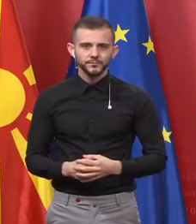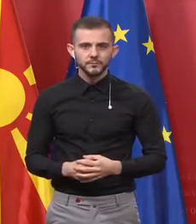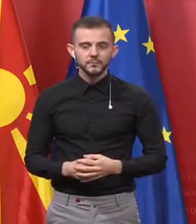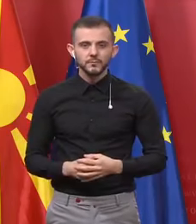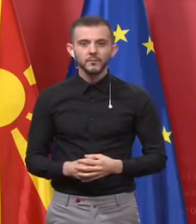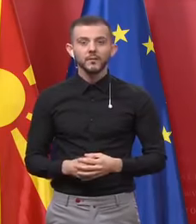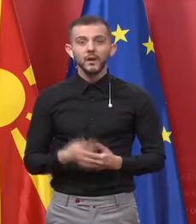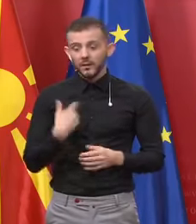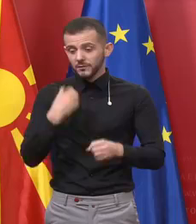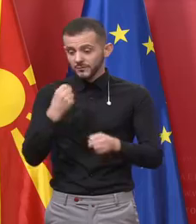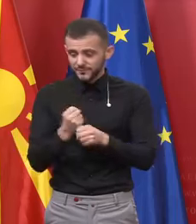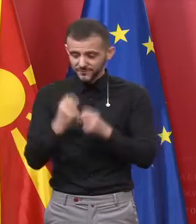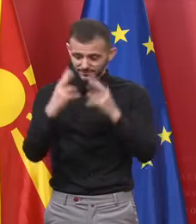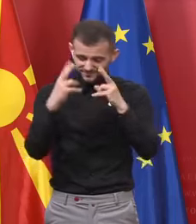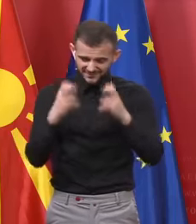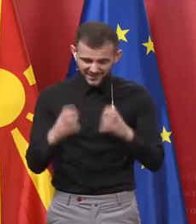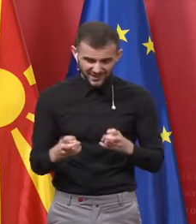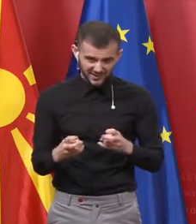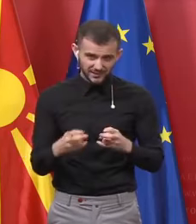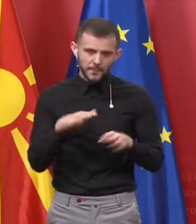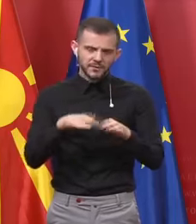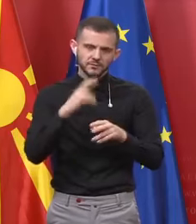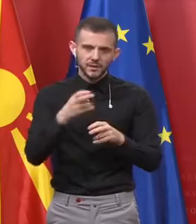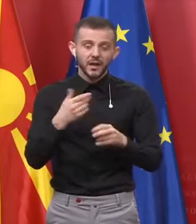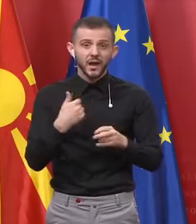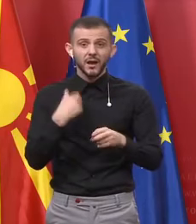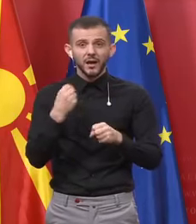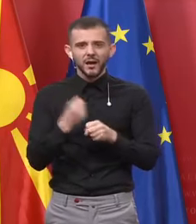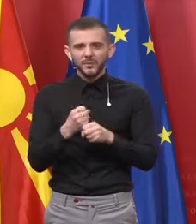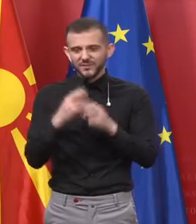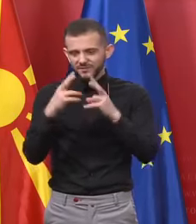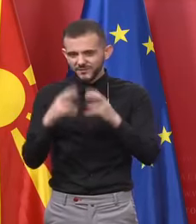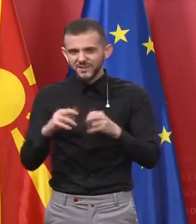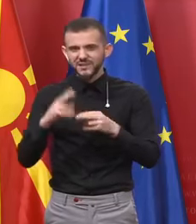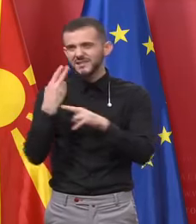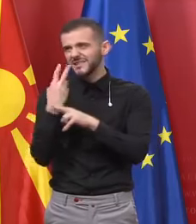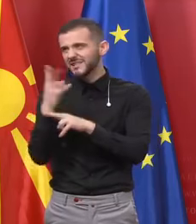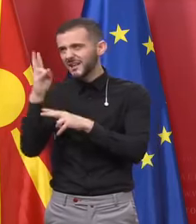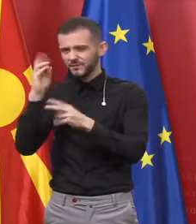Кога се анализираат стручните публикации,